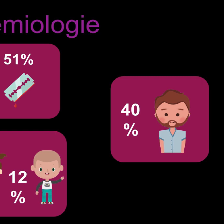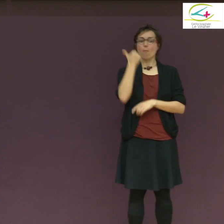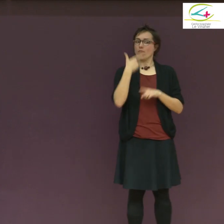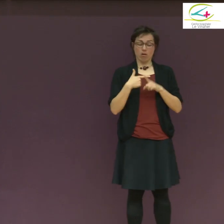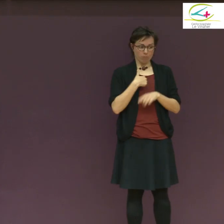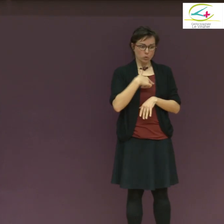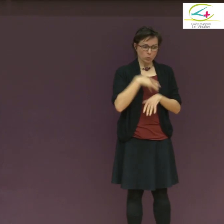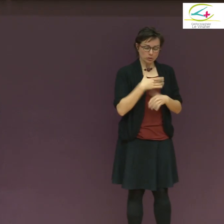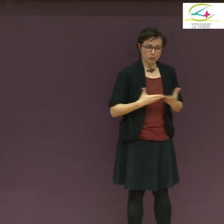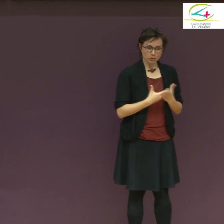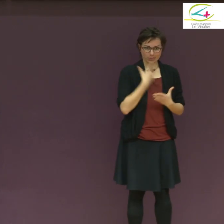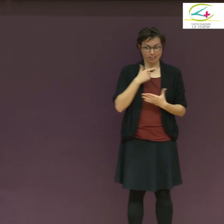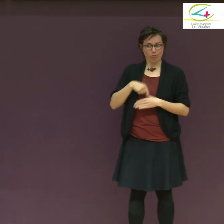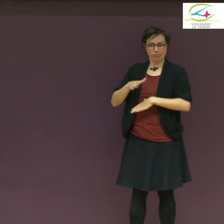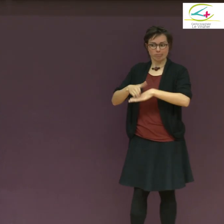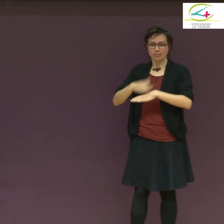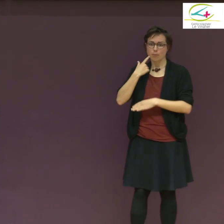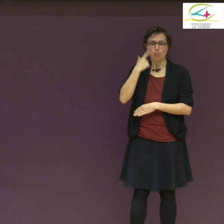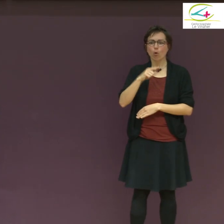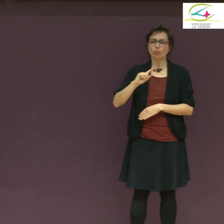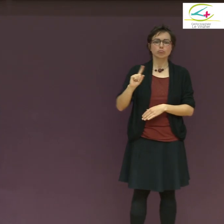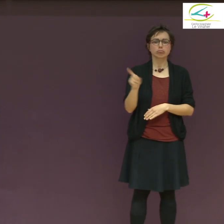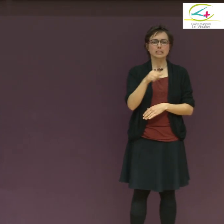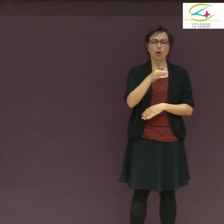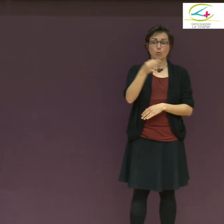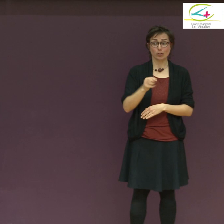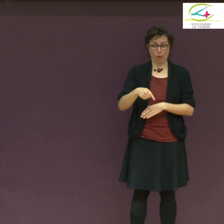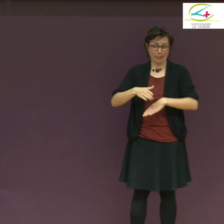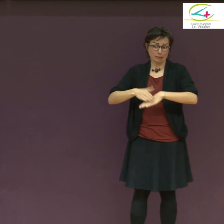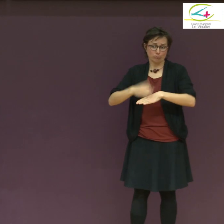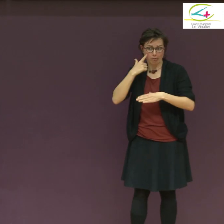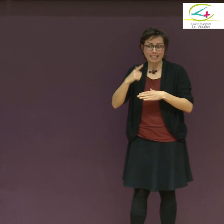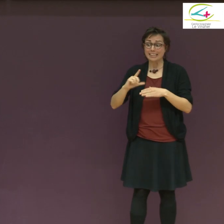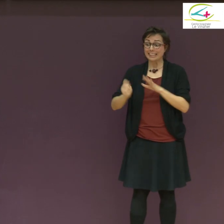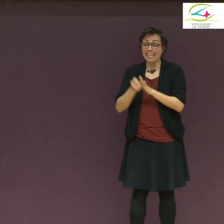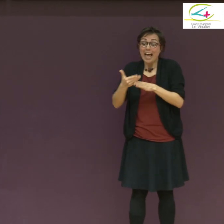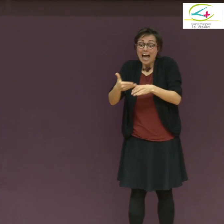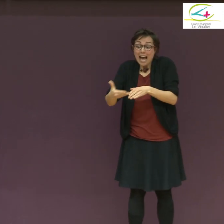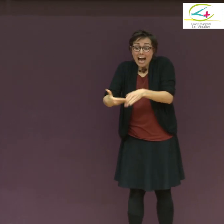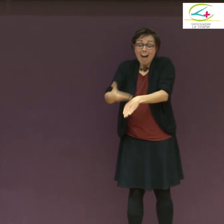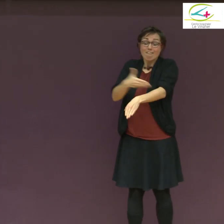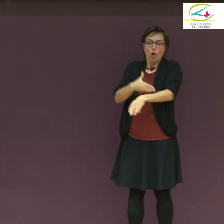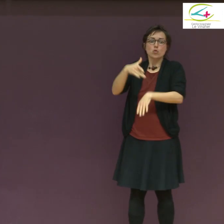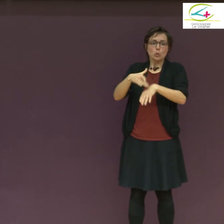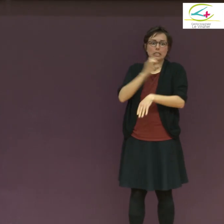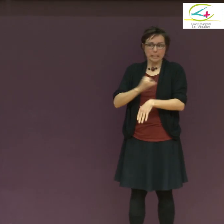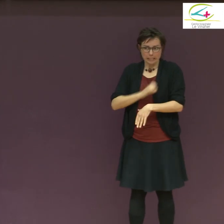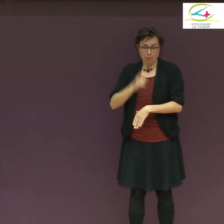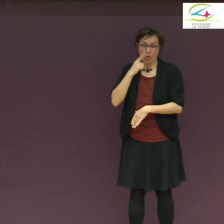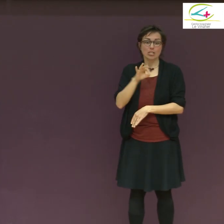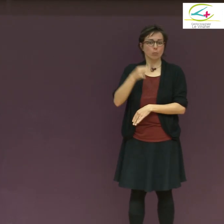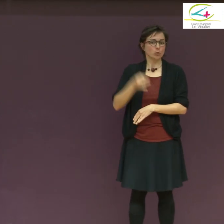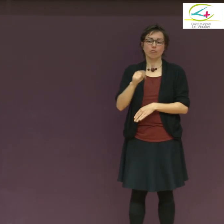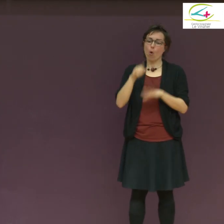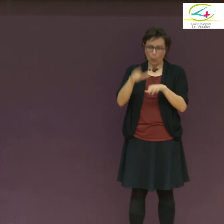ça veut dire qu'il faut faire la prévention pour un sur deux, ce qu'on appelle la prévention primaire, c'est-à-dire avant le premier geste suicidaire, et puis il y en a un sur deux, il faut continuer